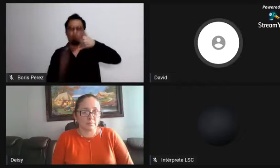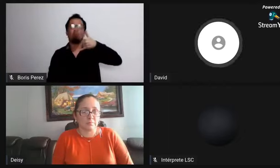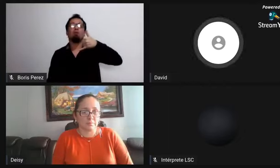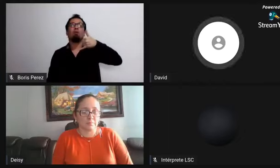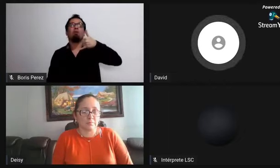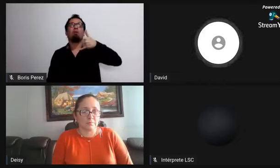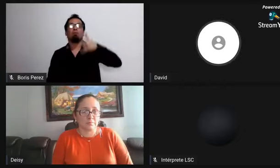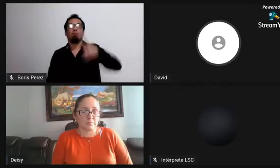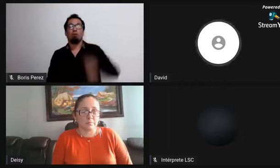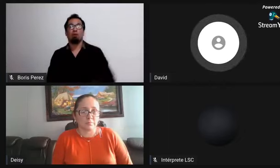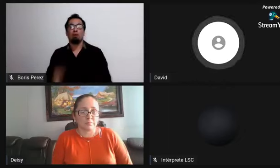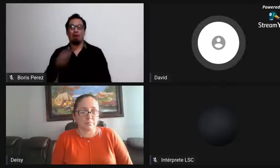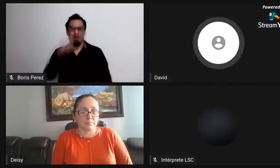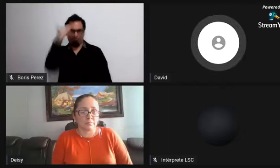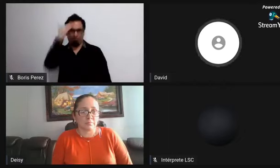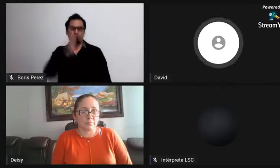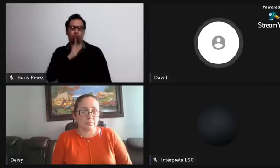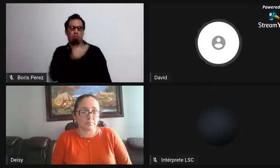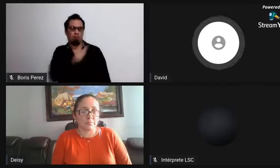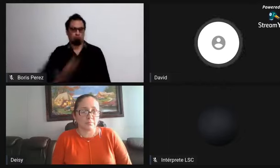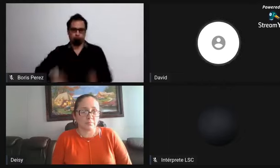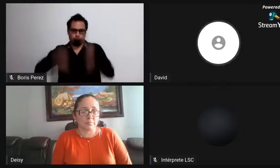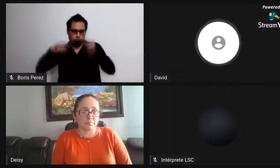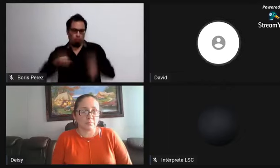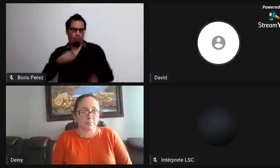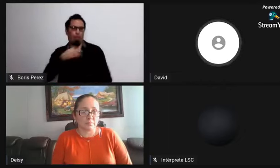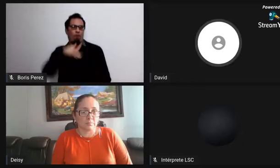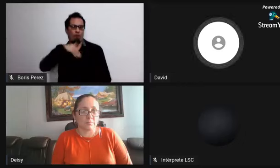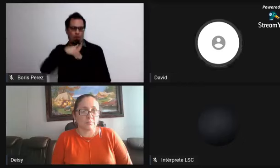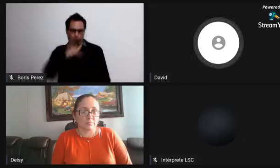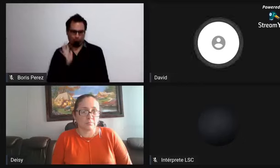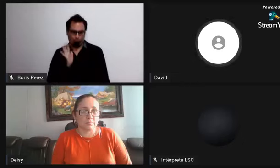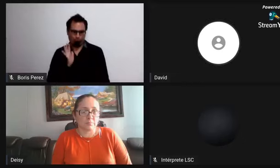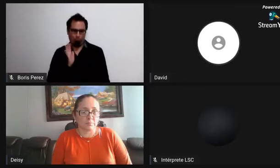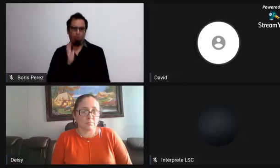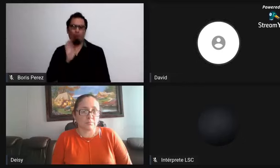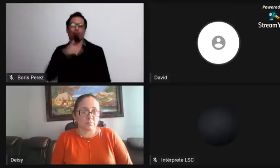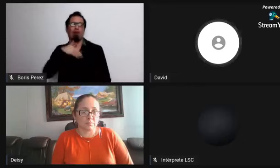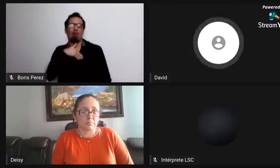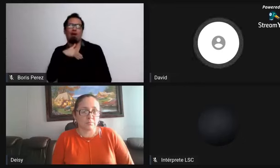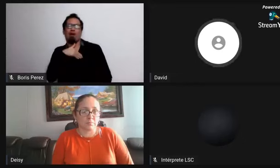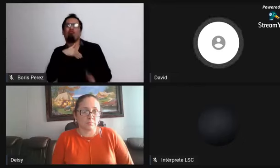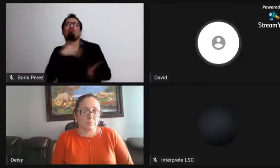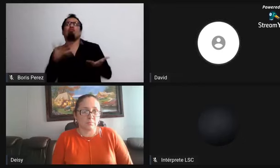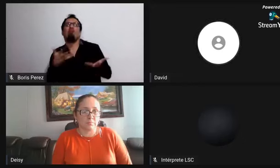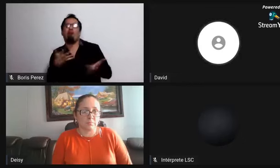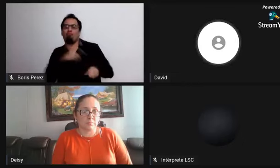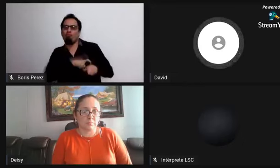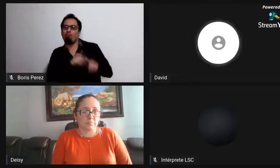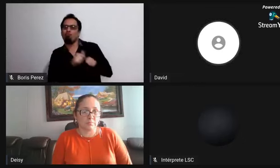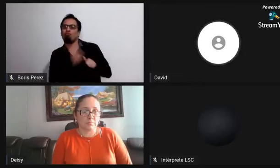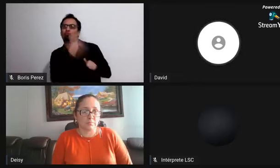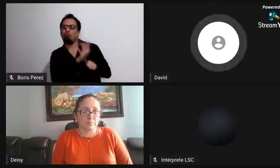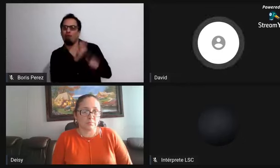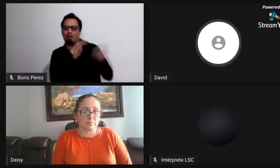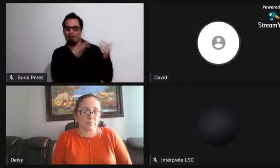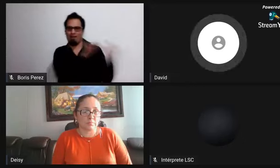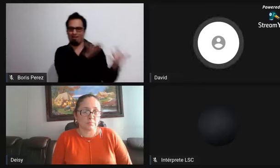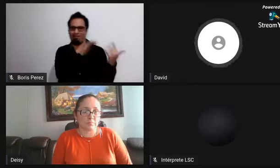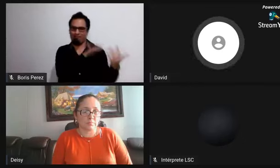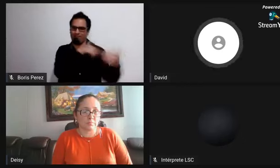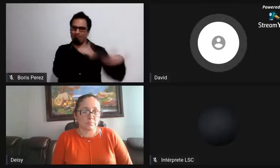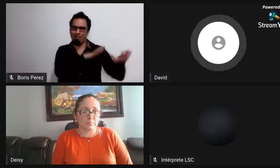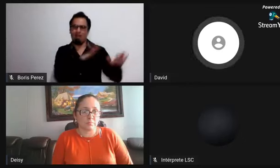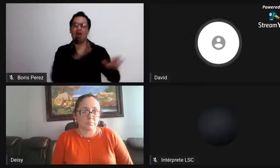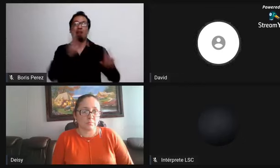durante el periodo de la República de la Gran Colombia, en la que estaba conformada por Venezuela, Ecuador, Panamá, todos